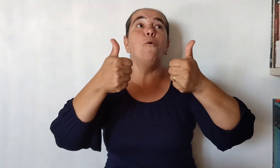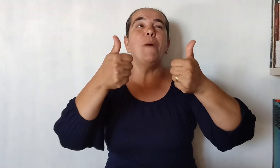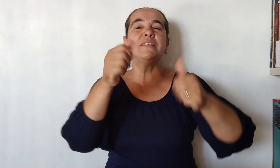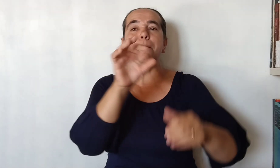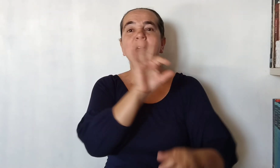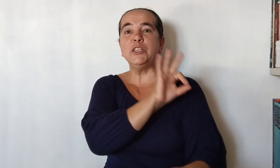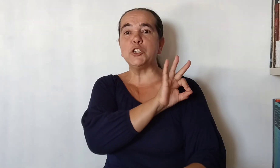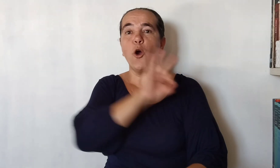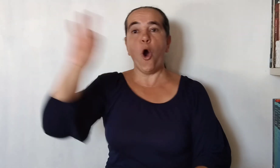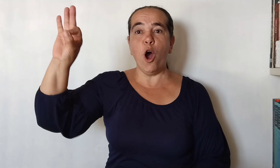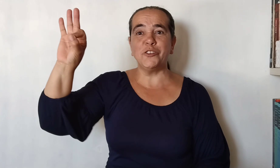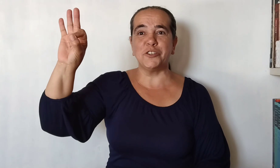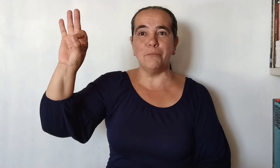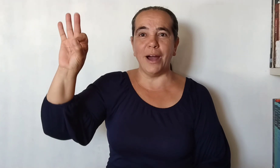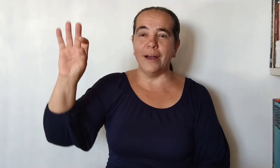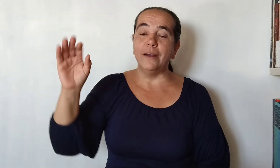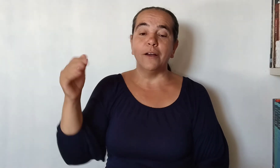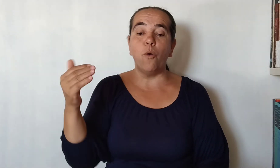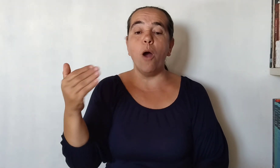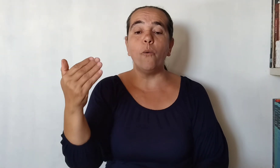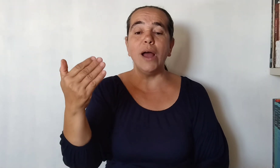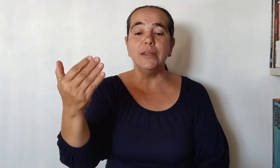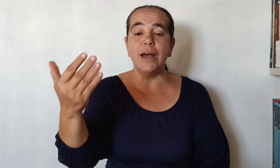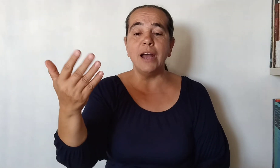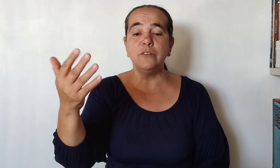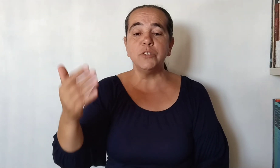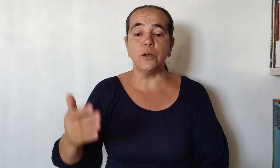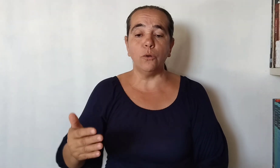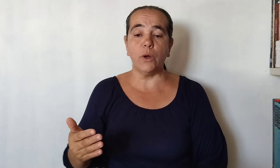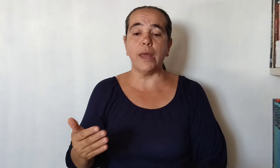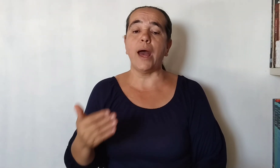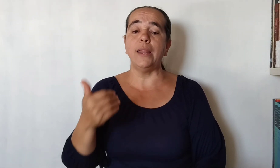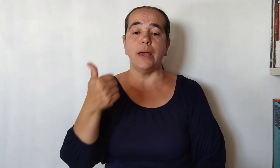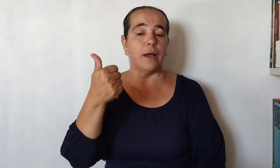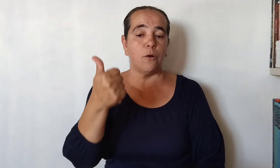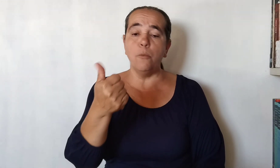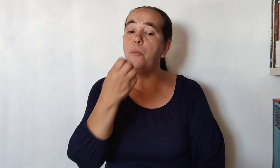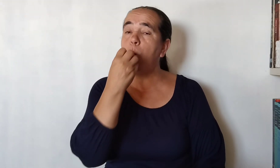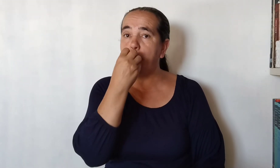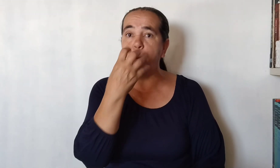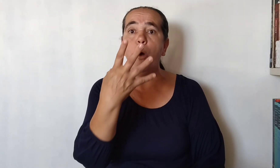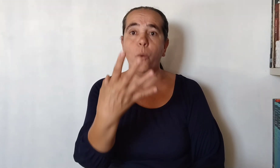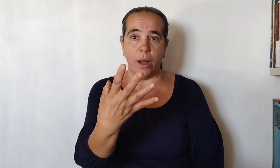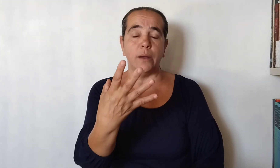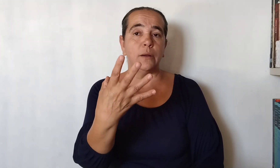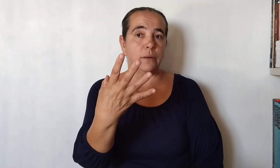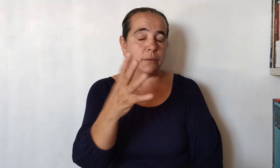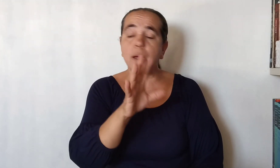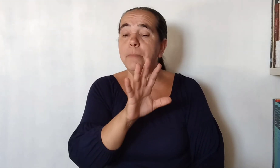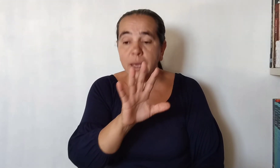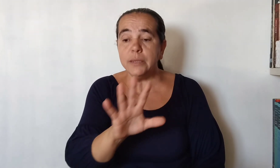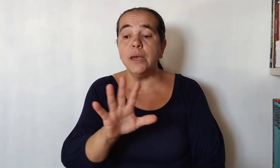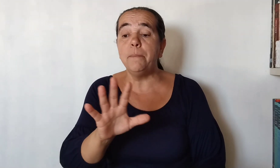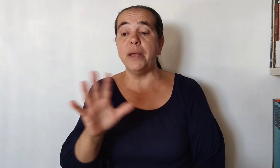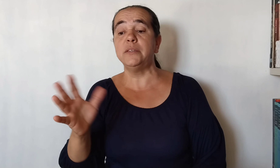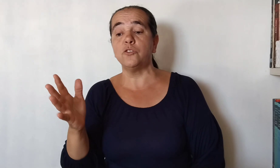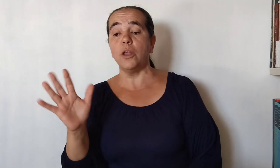Ou uma semente ótima. Qual qualidade você colocará como boa? Boa. Também, de repente, você só